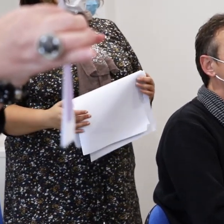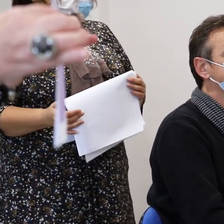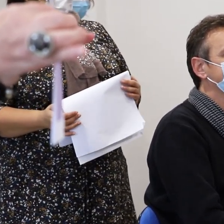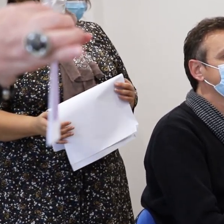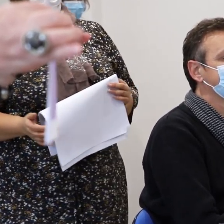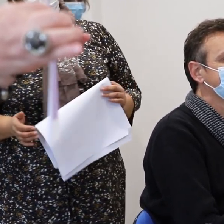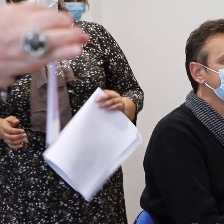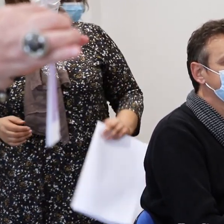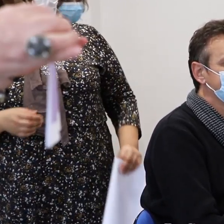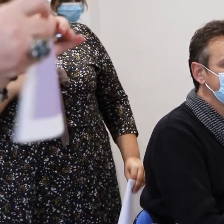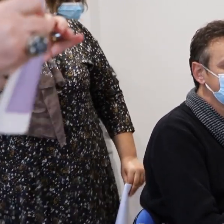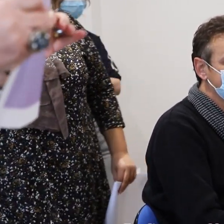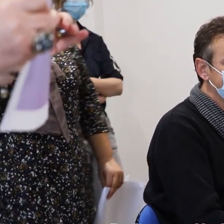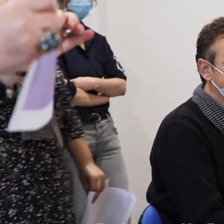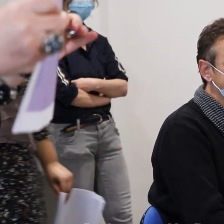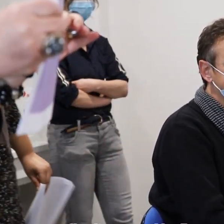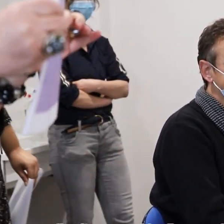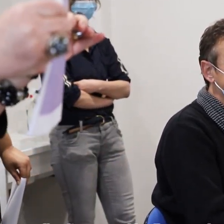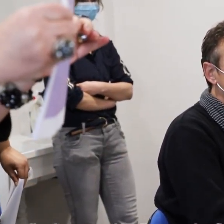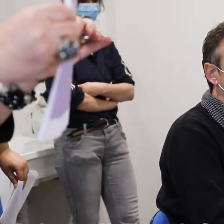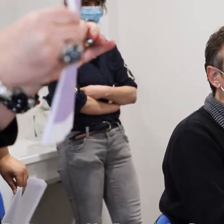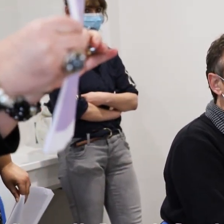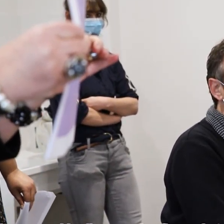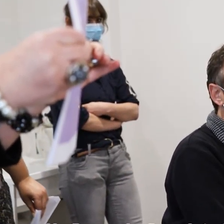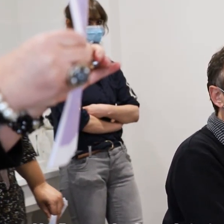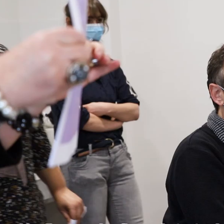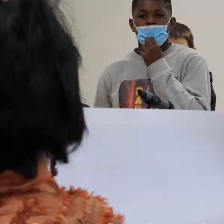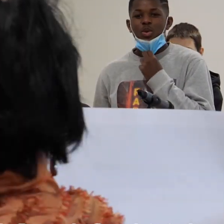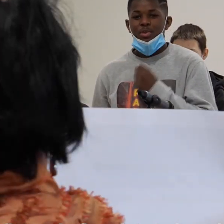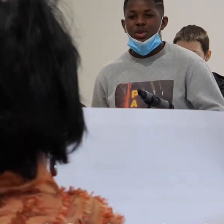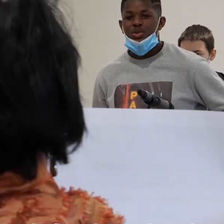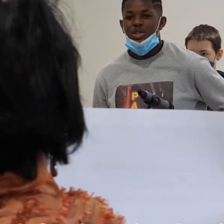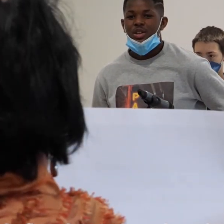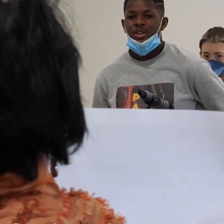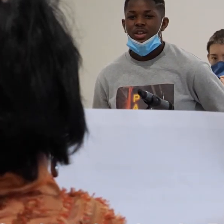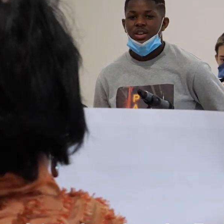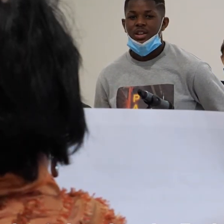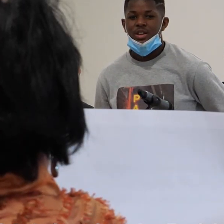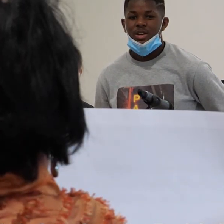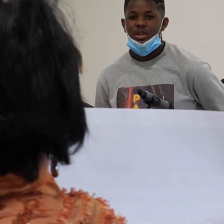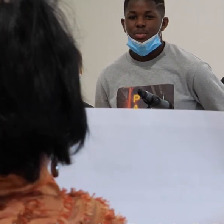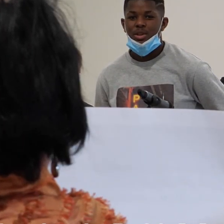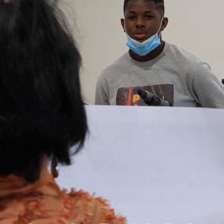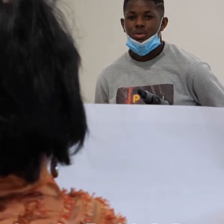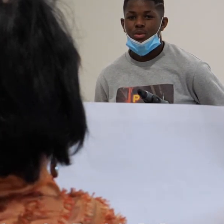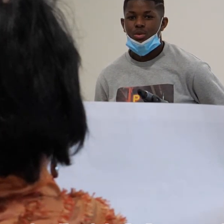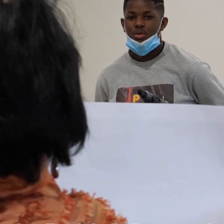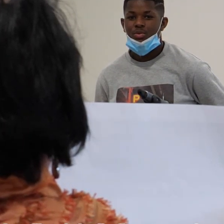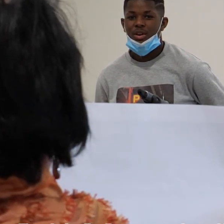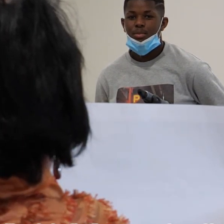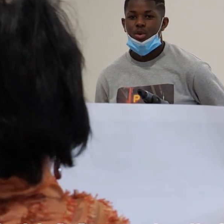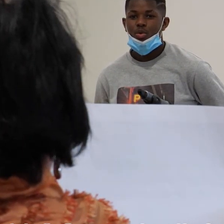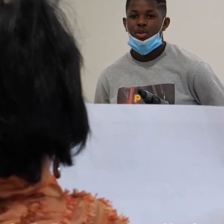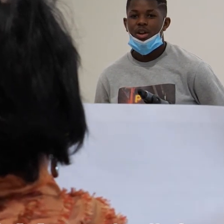Il voit un grand jardin avec des fleurs de toutes les couleurs. Au milieu du jardin, il y a une maison.